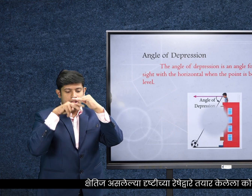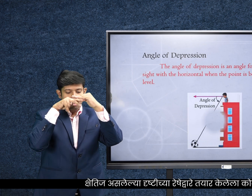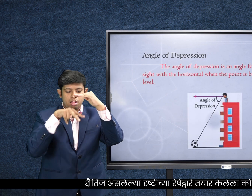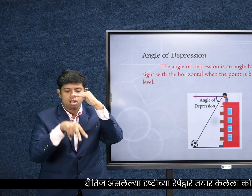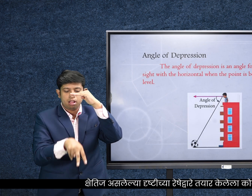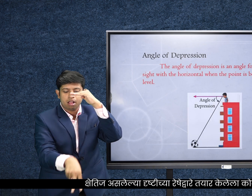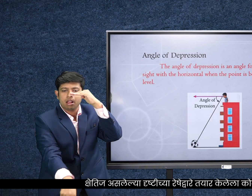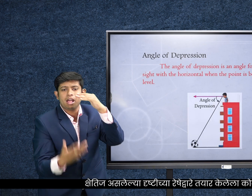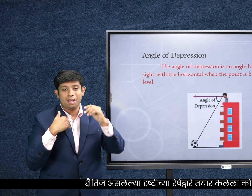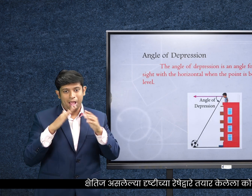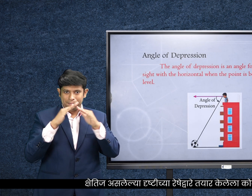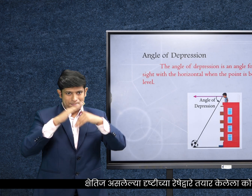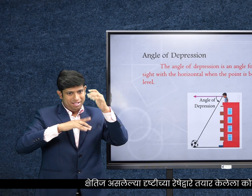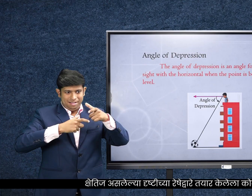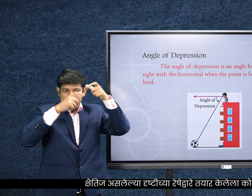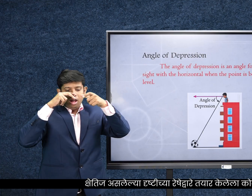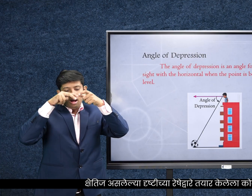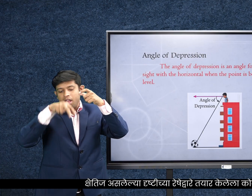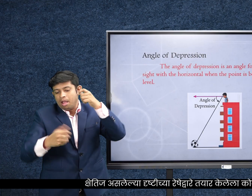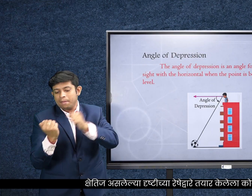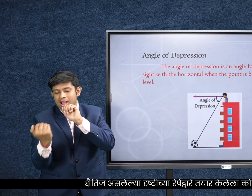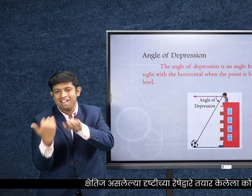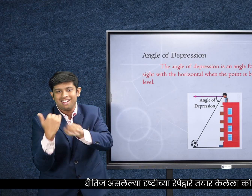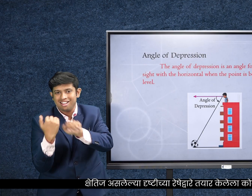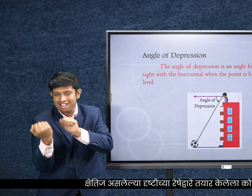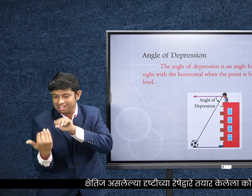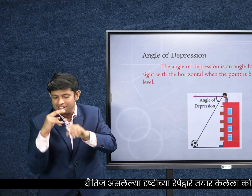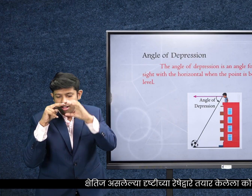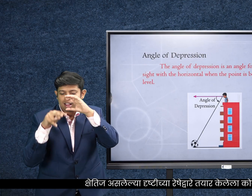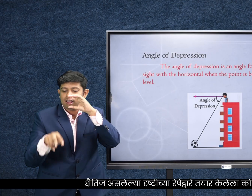क्षैतिज असलेल्या दृष्टीच्या रेषेद्वारे तयार केलेला कोन आहे.